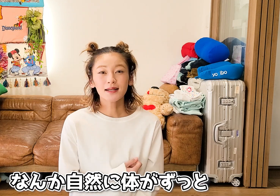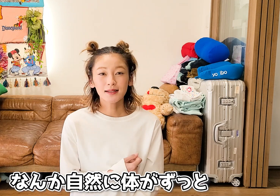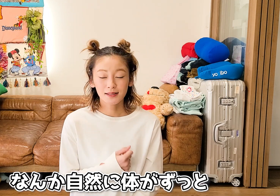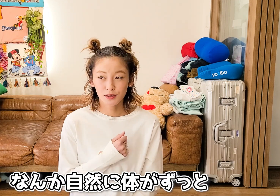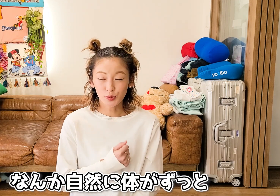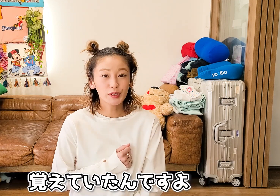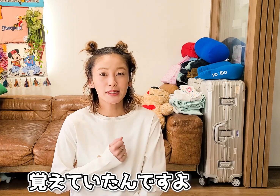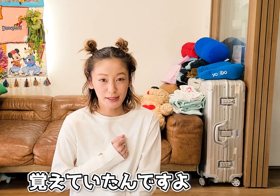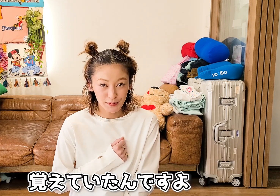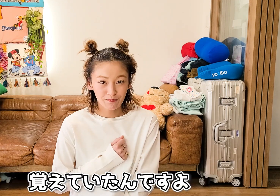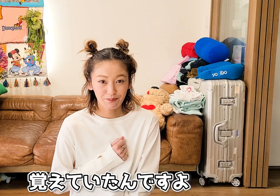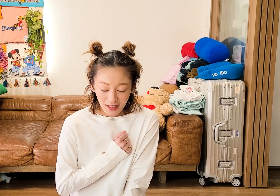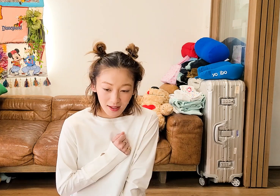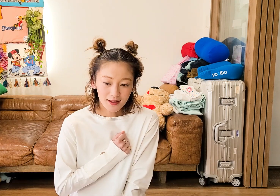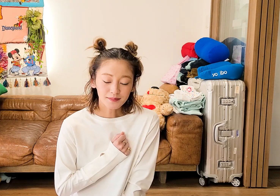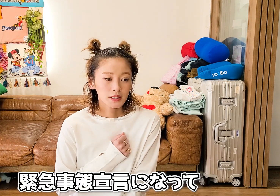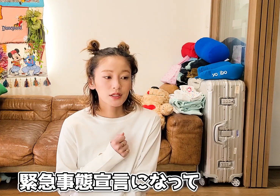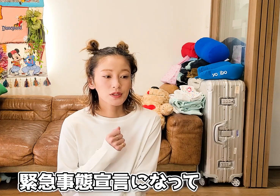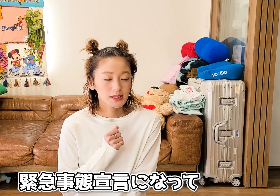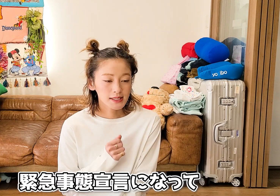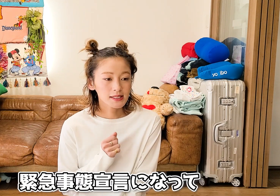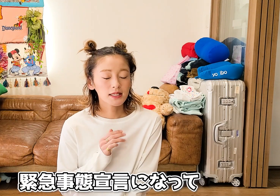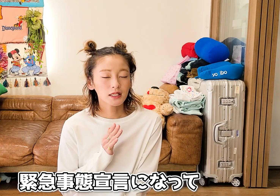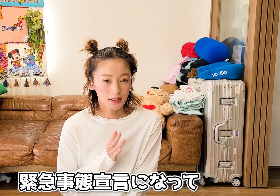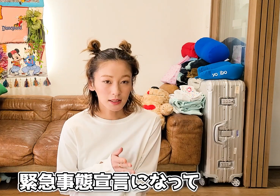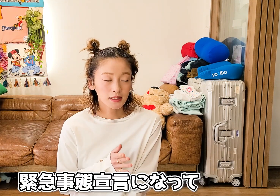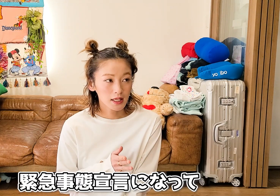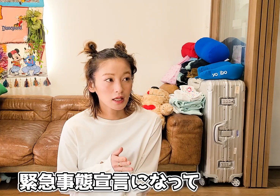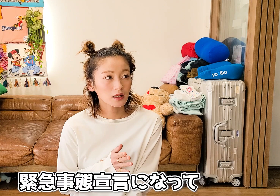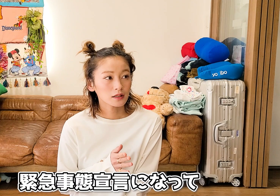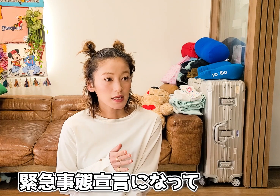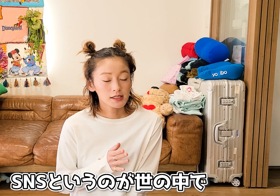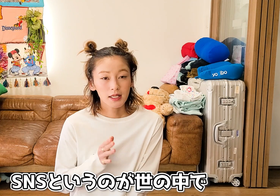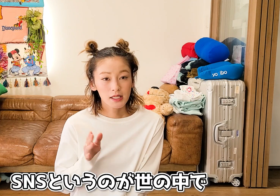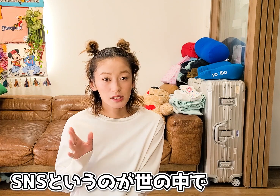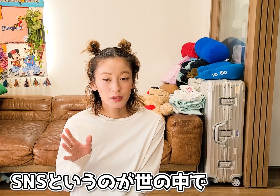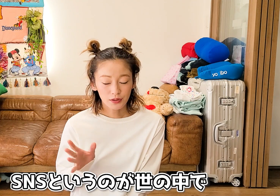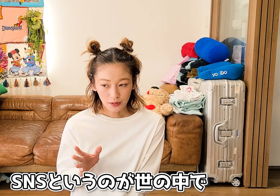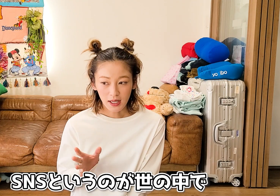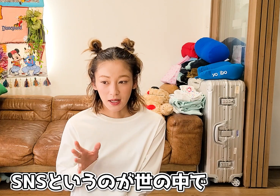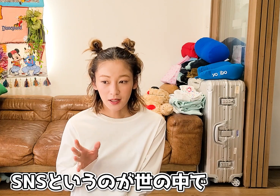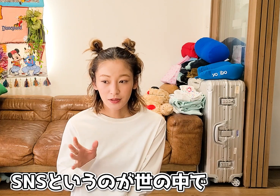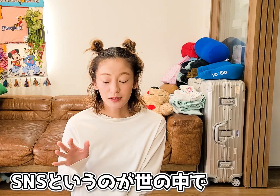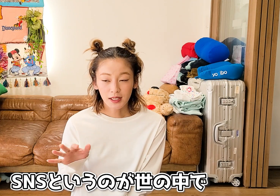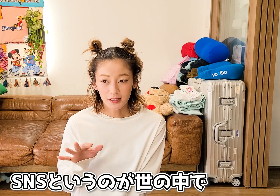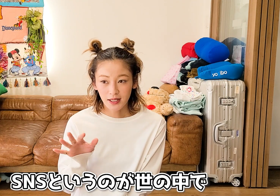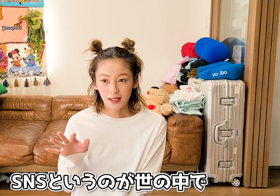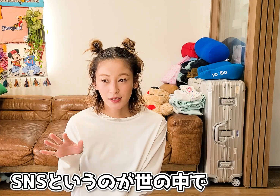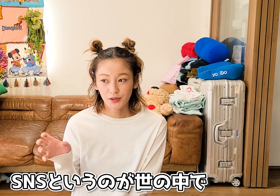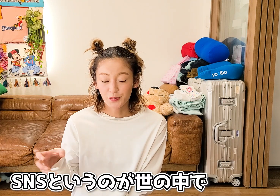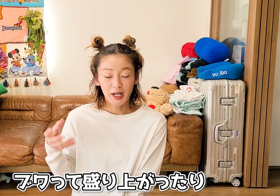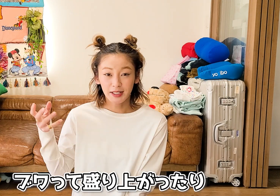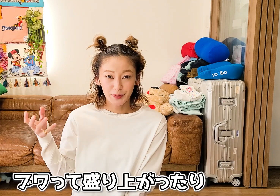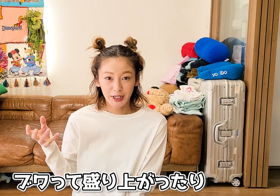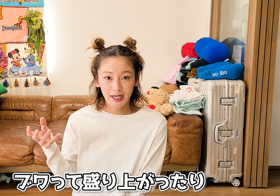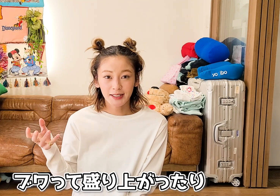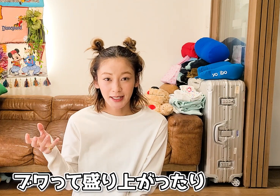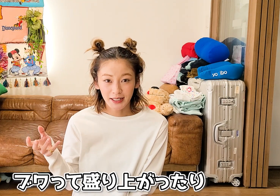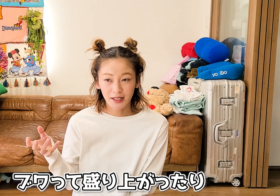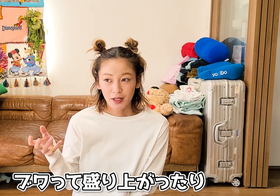がずっと覚えてたんです。で、緊急事態宣言になって、SNS っていうのが世の中ですごいバーって盛り上がったり、み